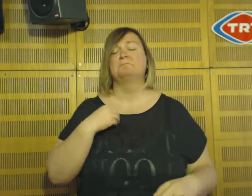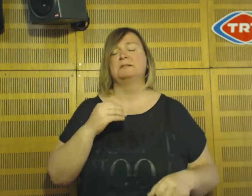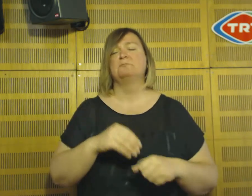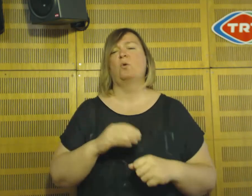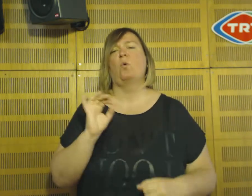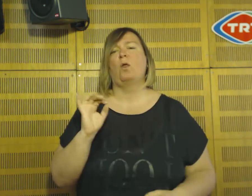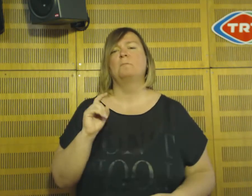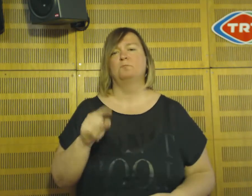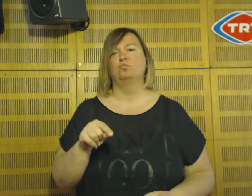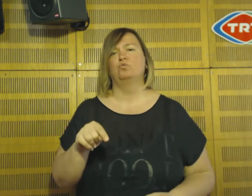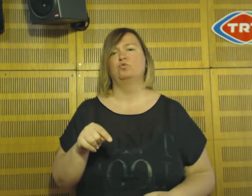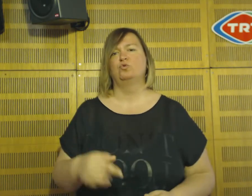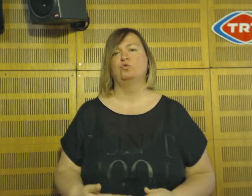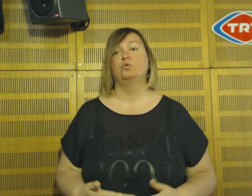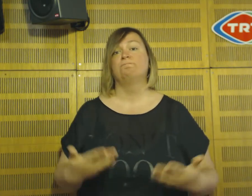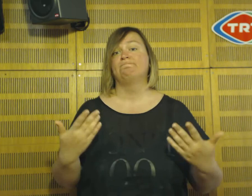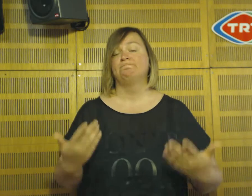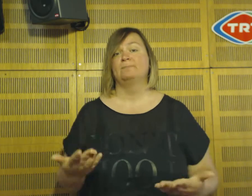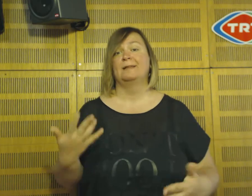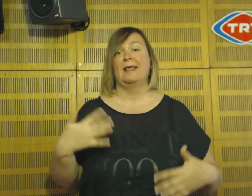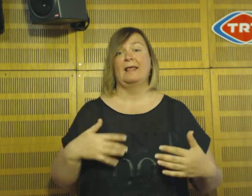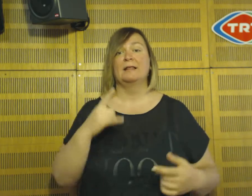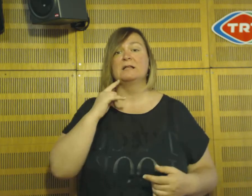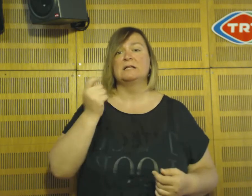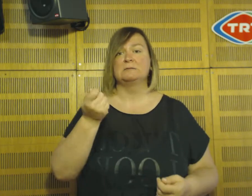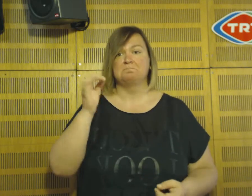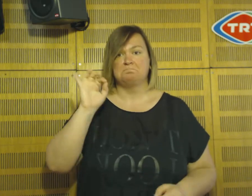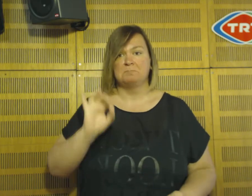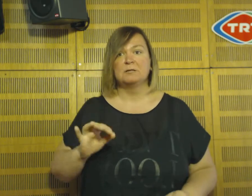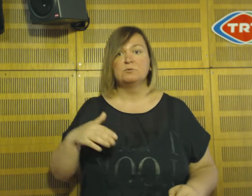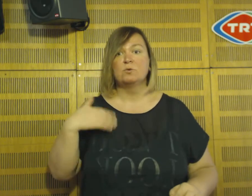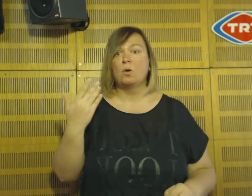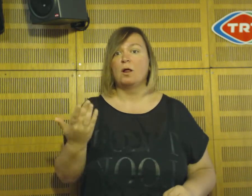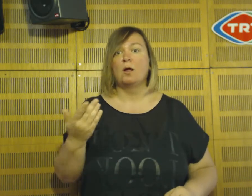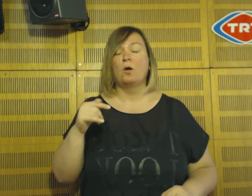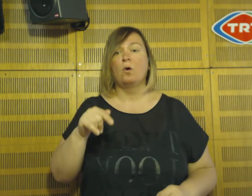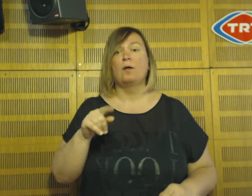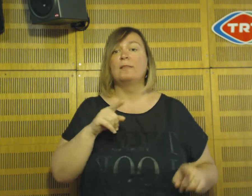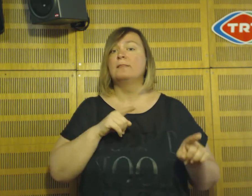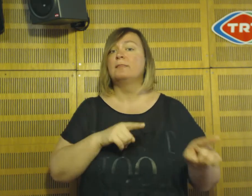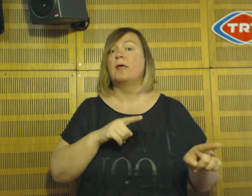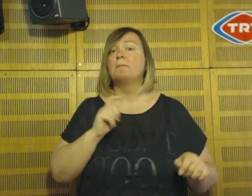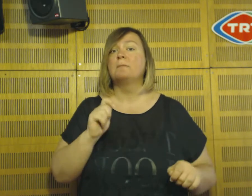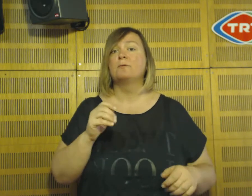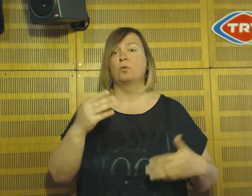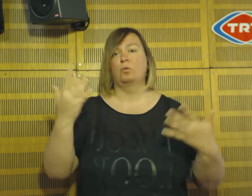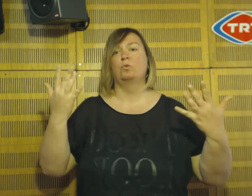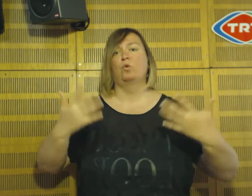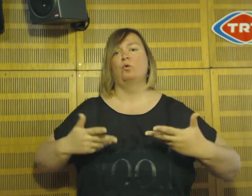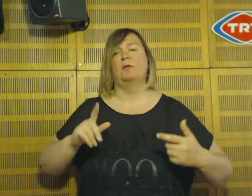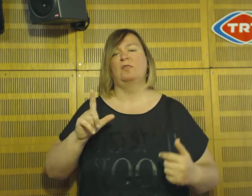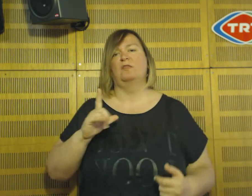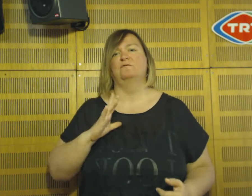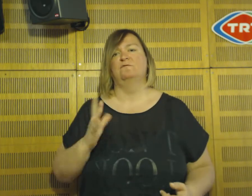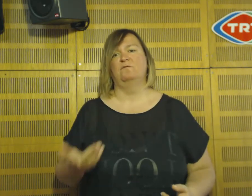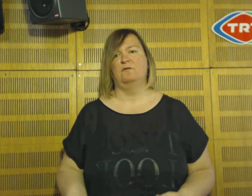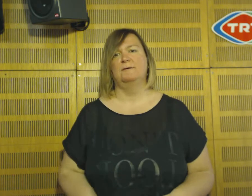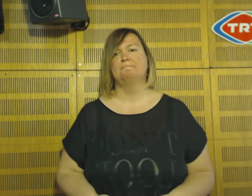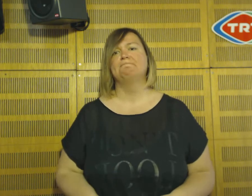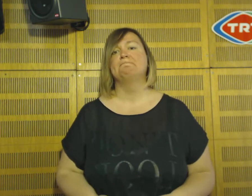şeylerden bir tanesi bu. Çünkü engelli birey işe başladıktan sonra onun takibini yapabilmek için dokümantasyona ihtiyacım var. Neredeydik,